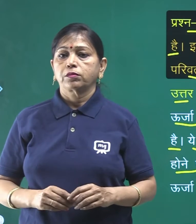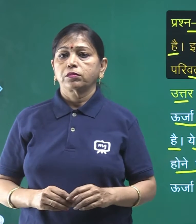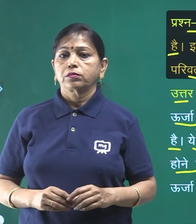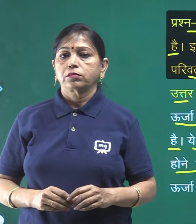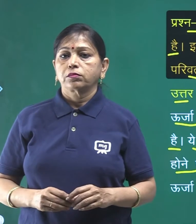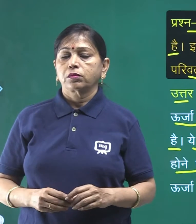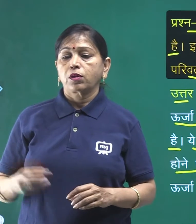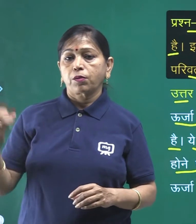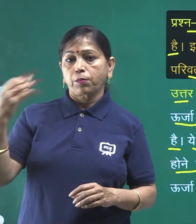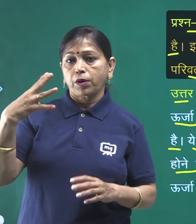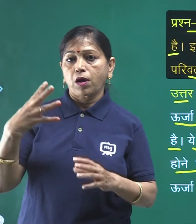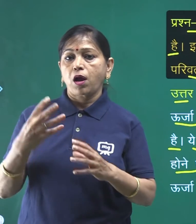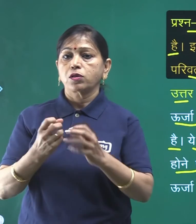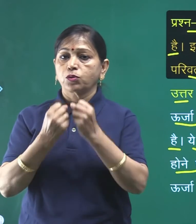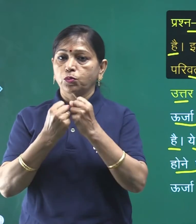प्रकाश ऊर्जा